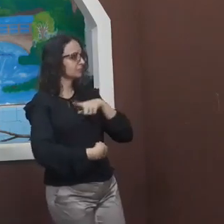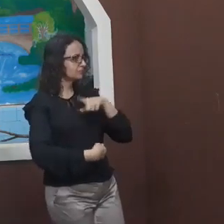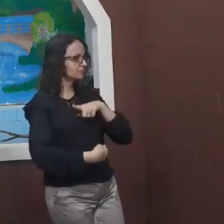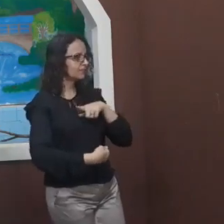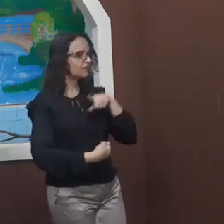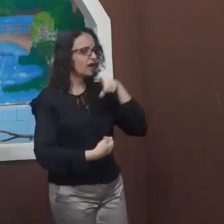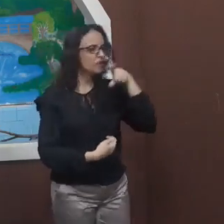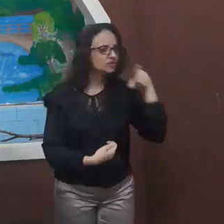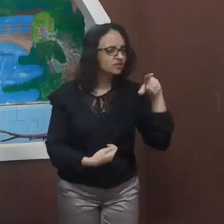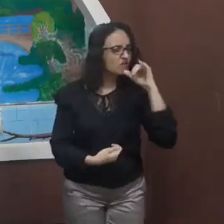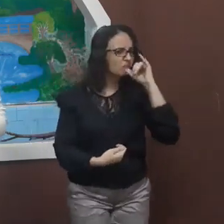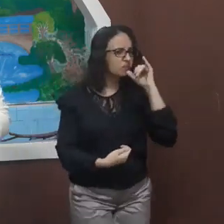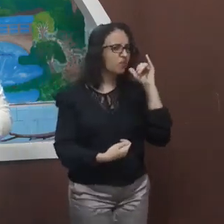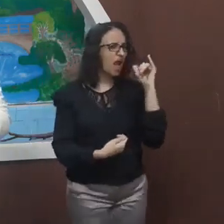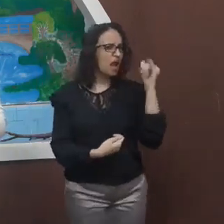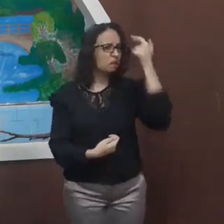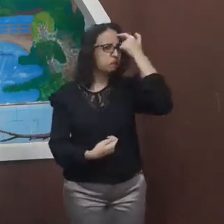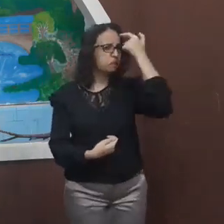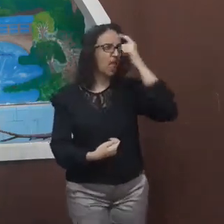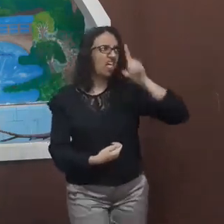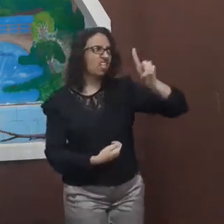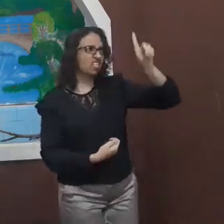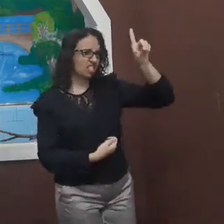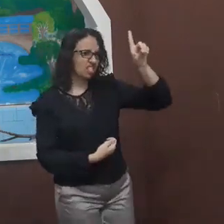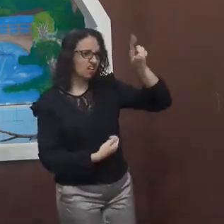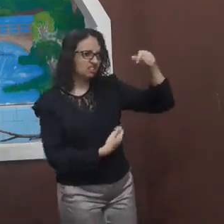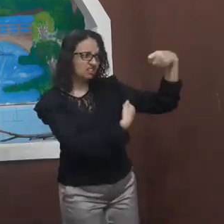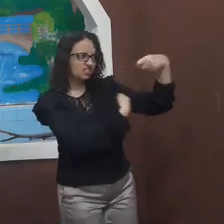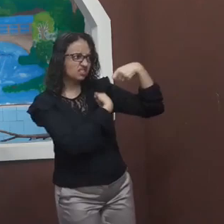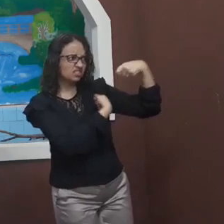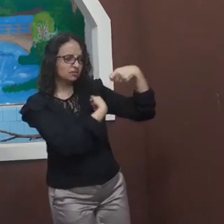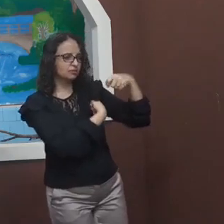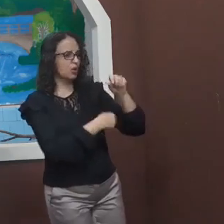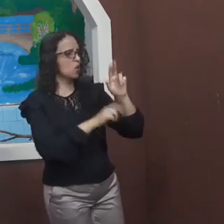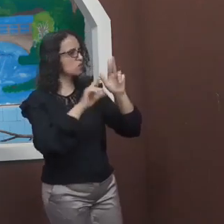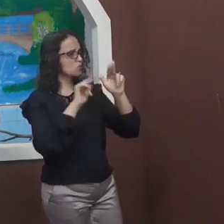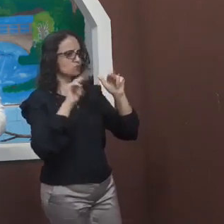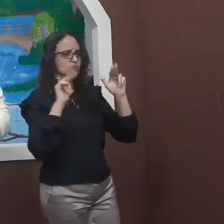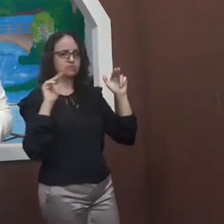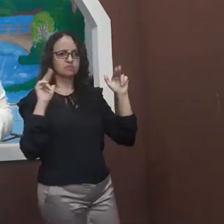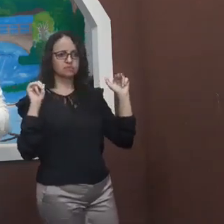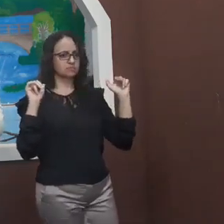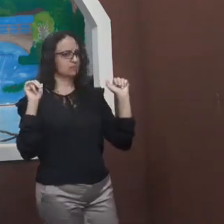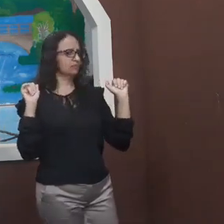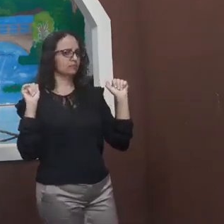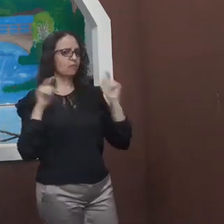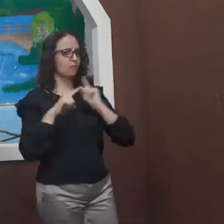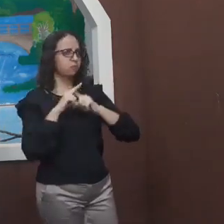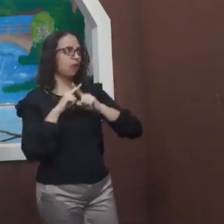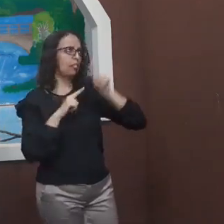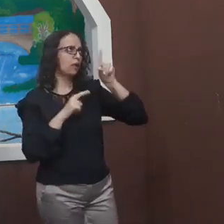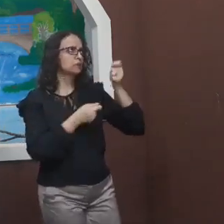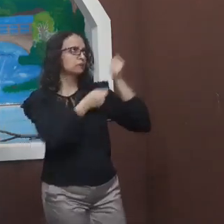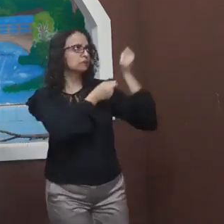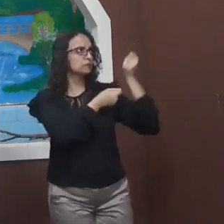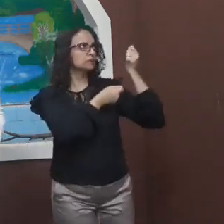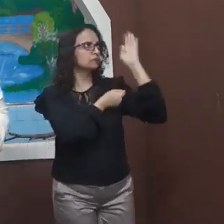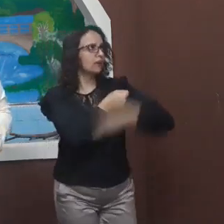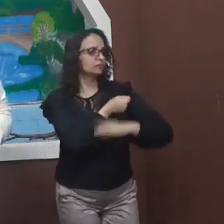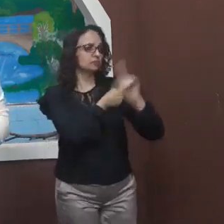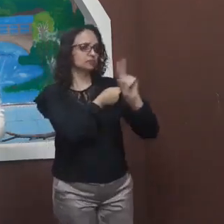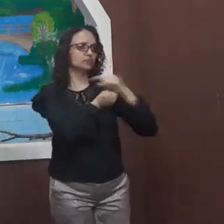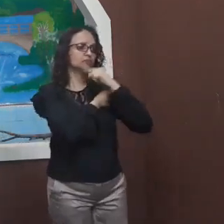jamais deverá dizer, estou sendo tentado por Deus. Pois Deus não pode ser tentado pelo mal, e ninguém